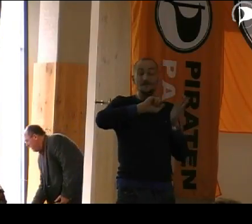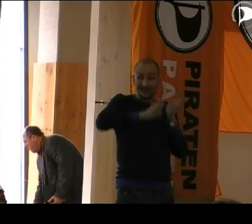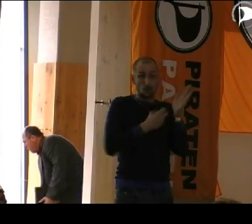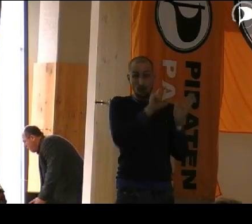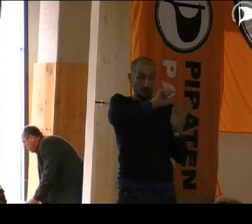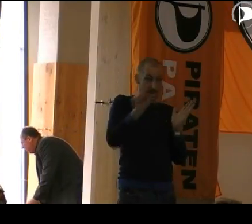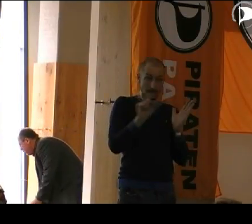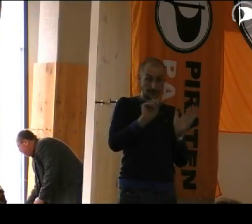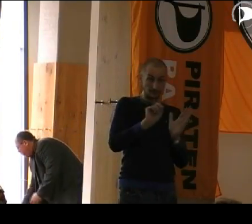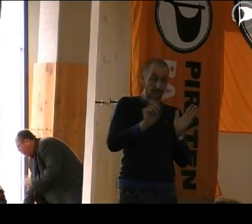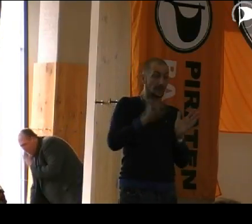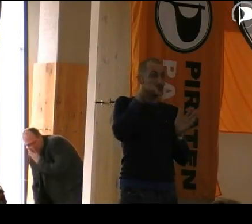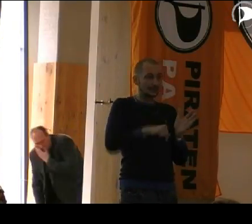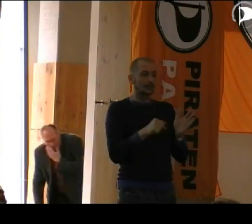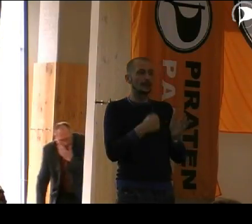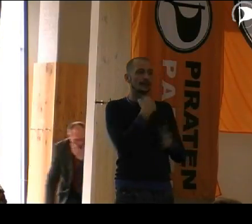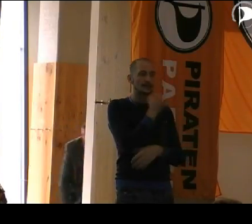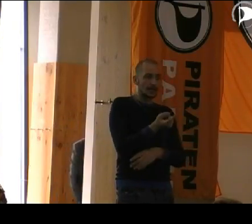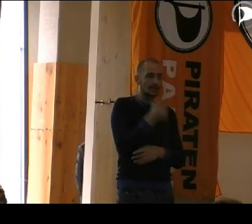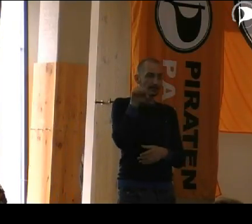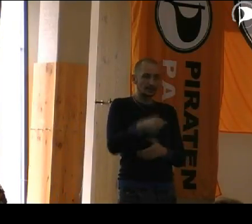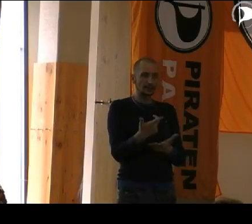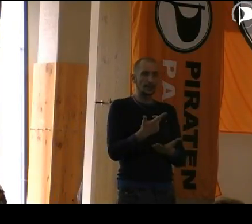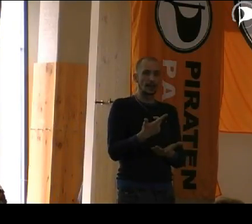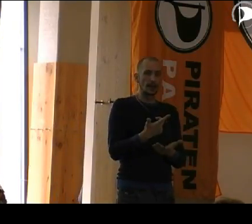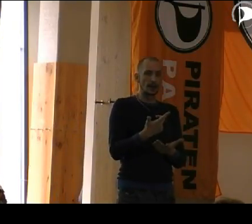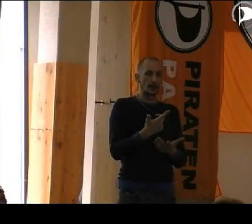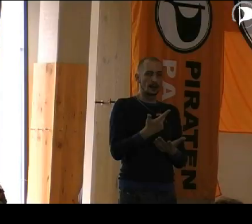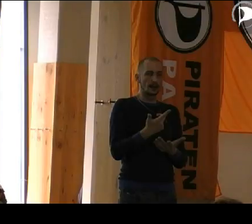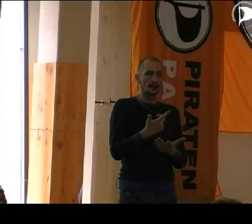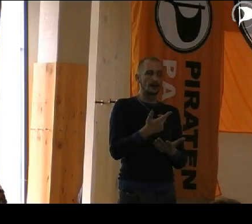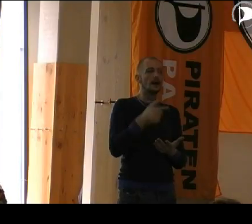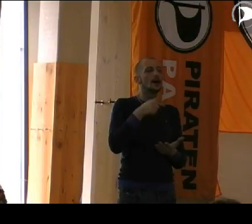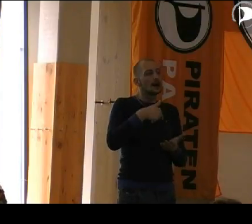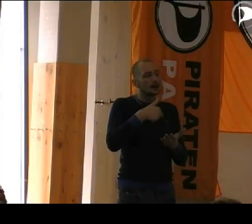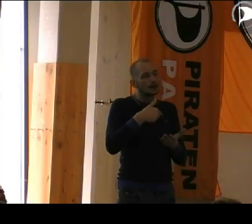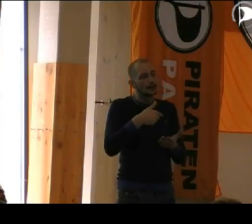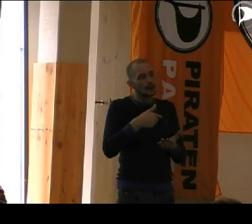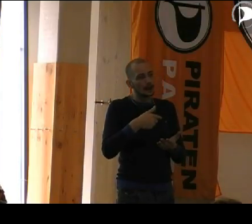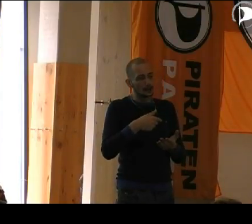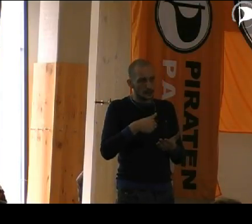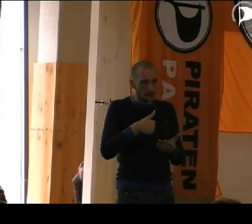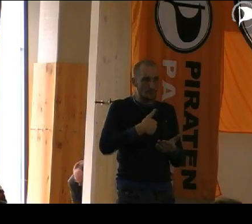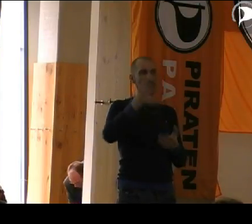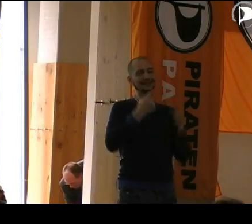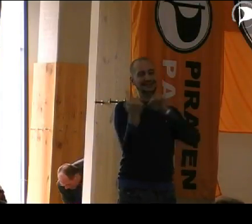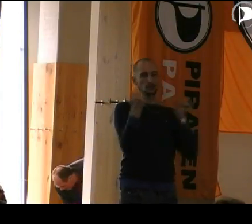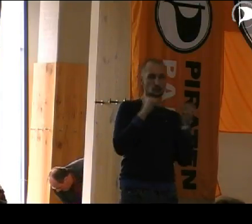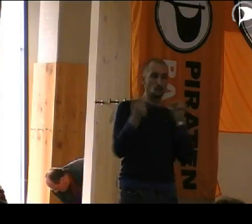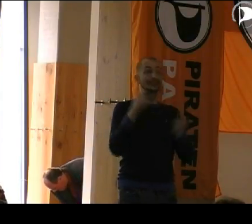argumente kam in der geschlossenen beta ist durch die eventuelle weitere diskussion benötigt hätten und sie scheint